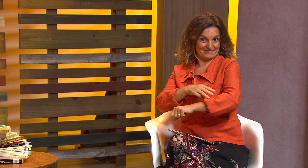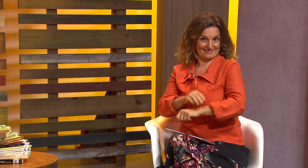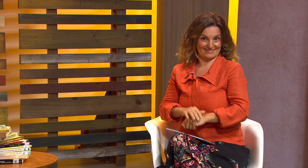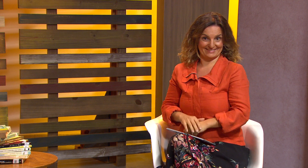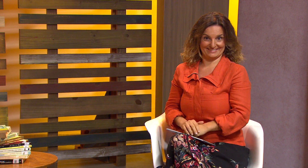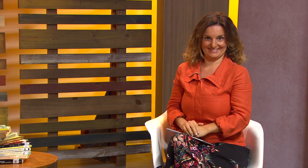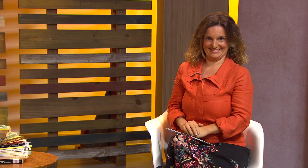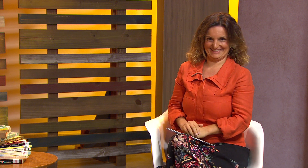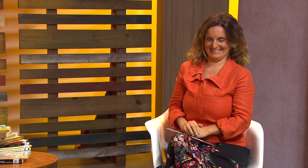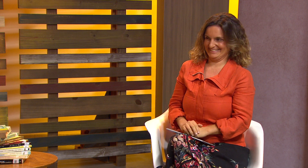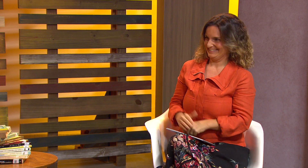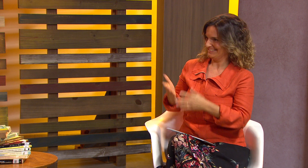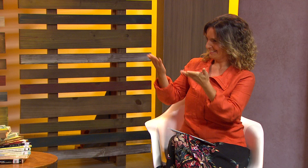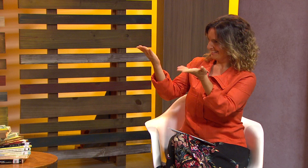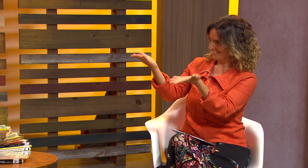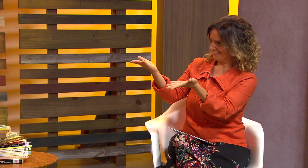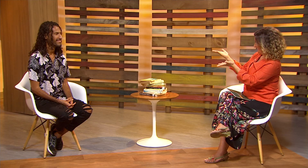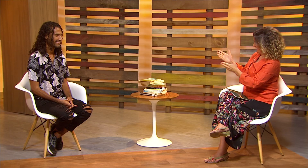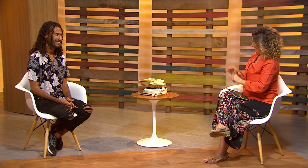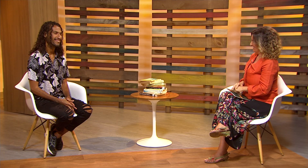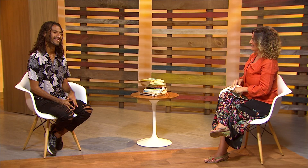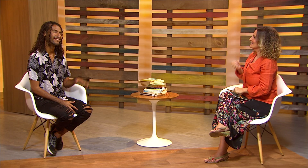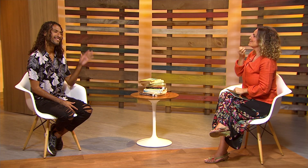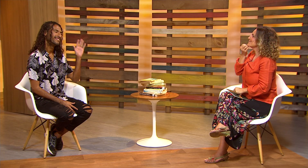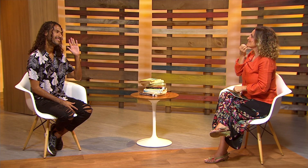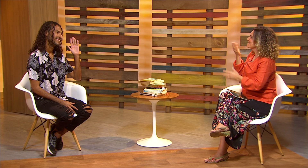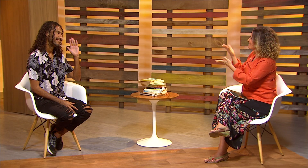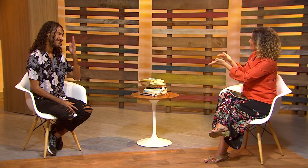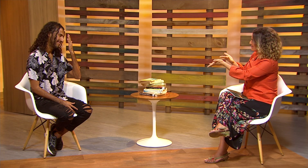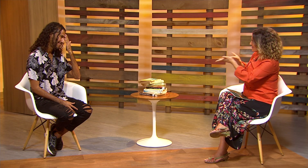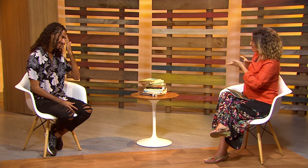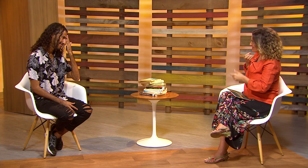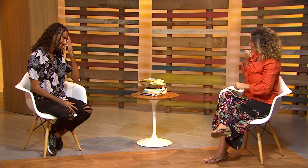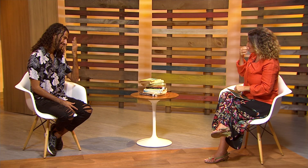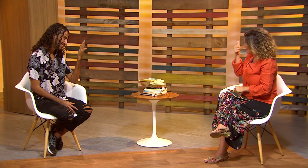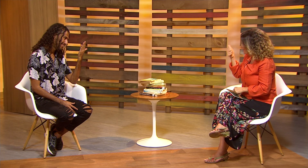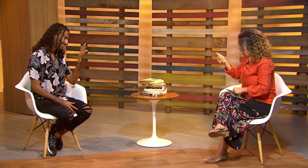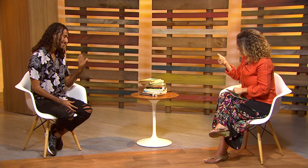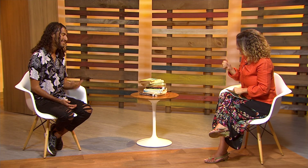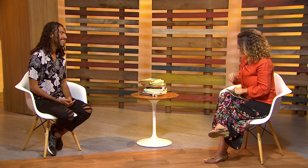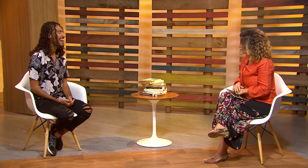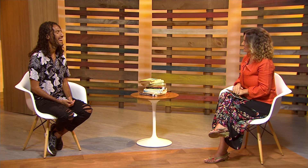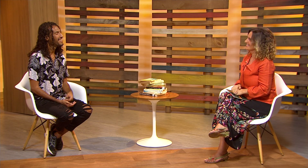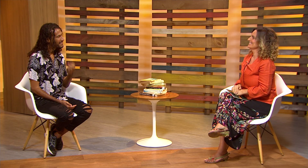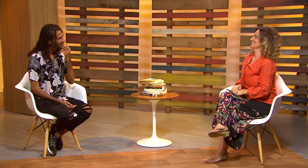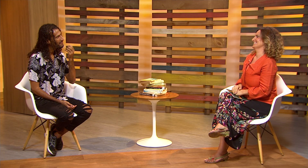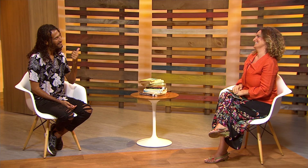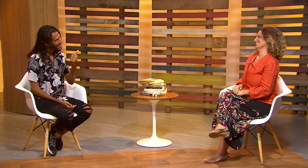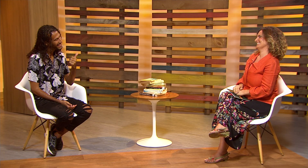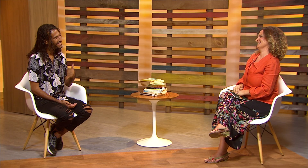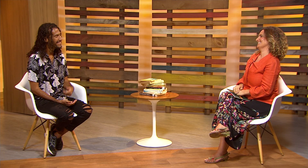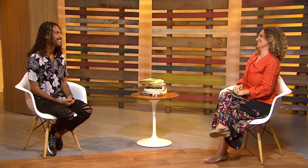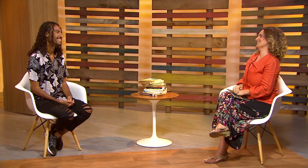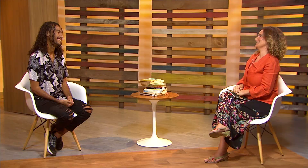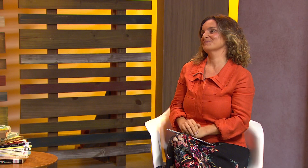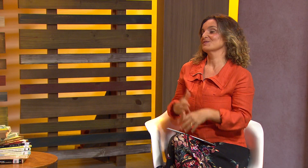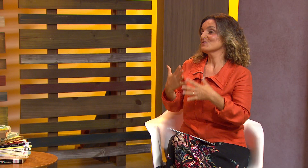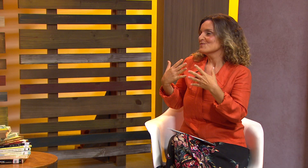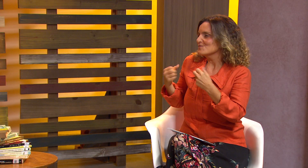Macaé. Seja muito bem-vindo, Matheus. Obrigado. Tudo bem? Tudo bem.